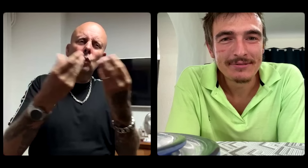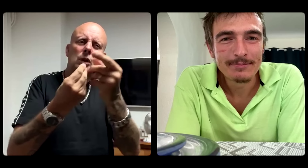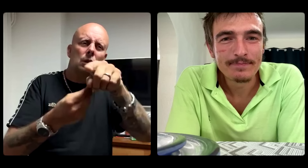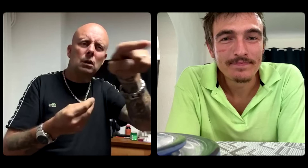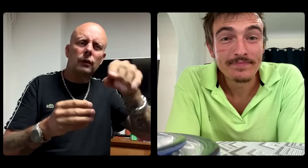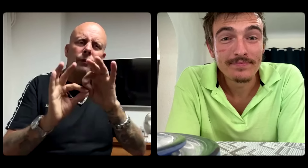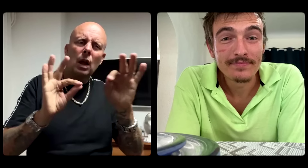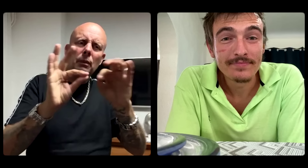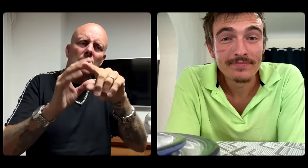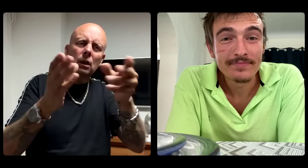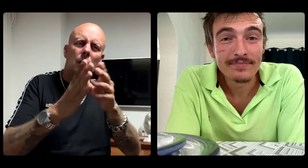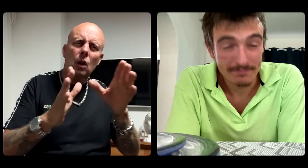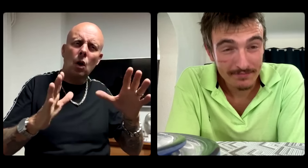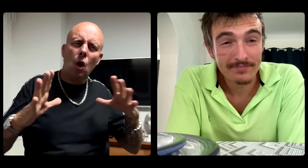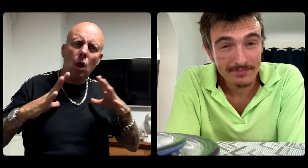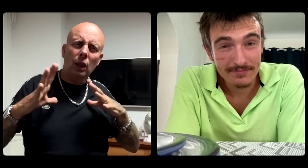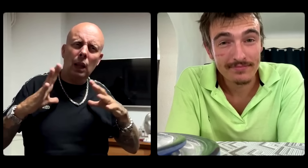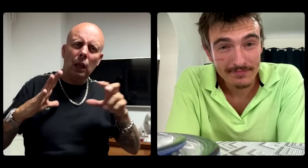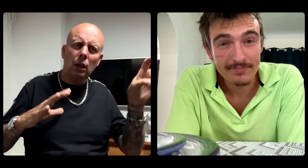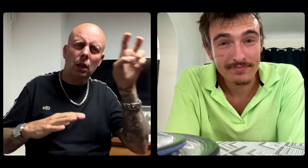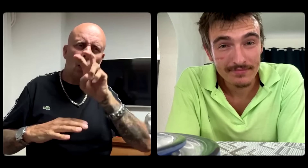kosten.